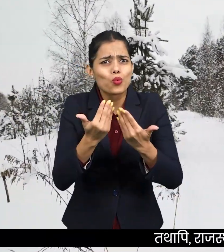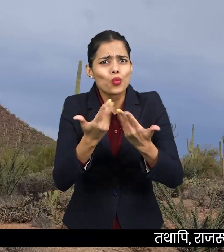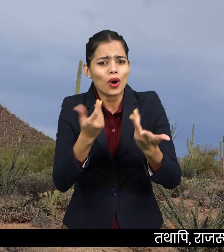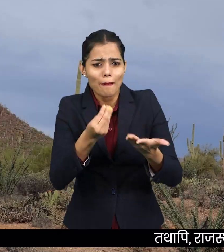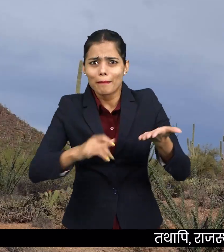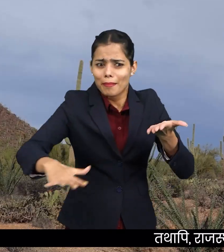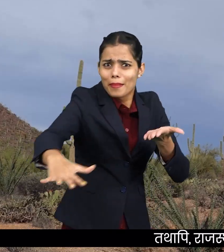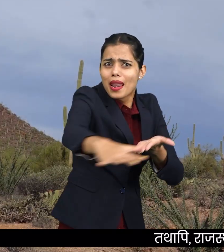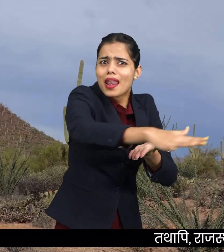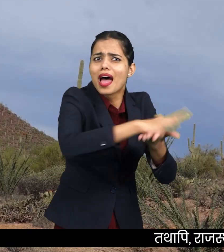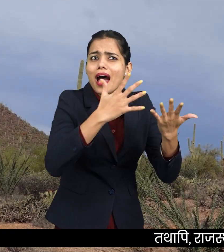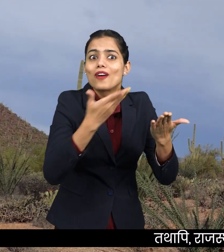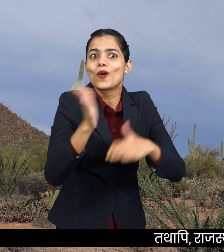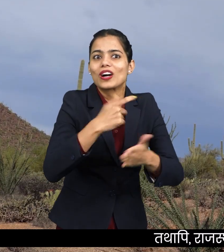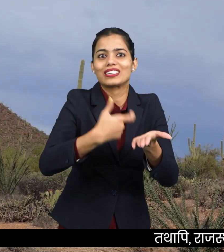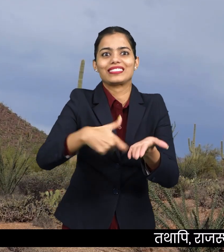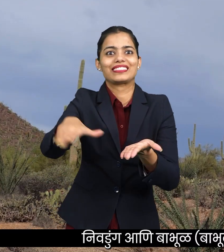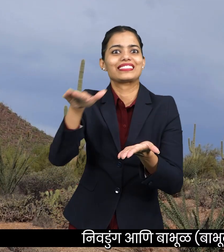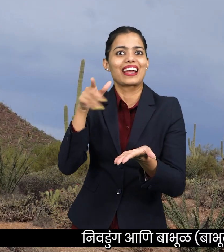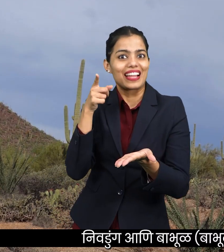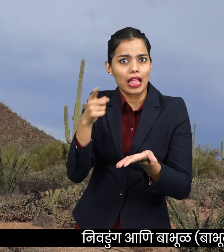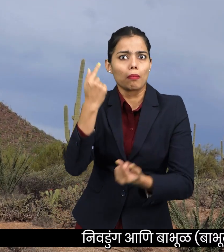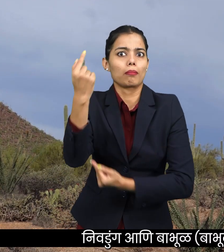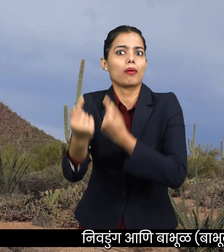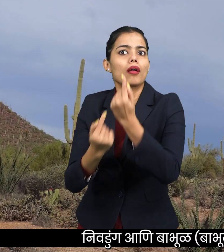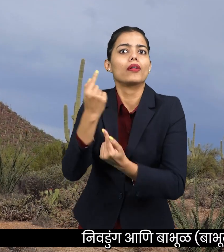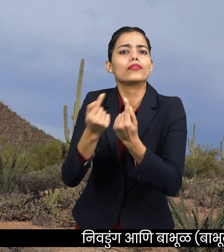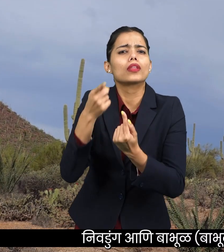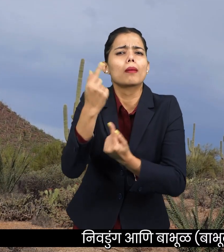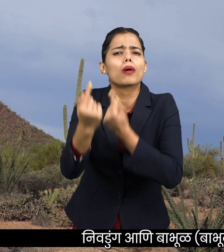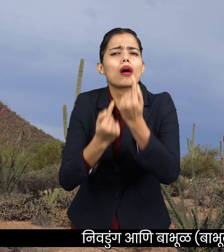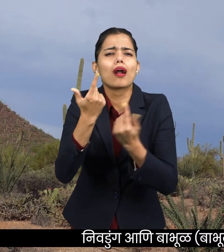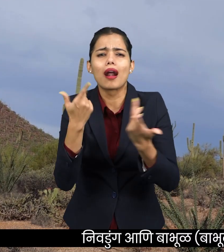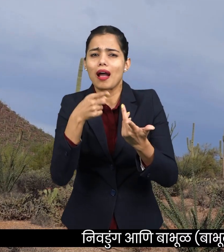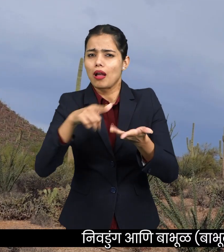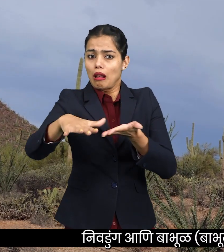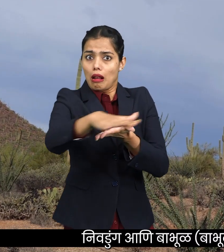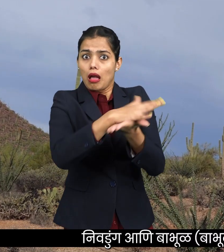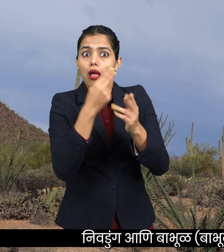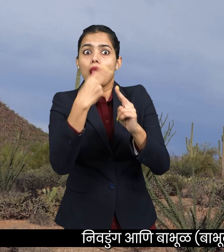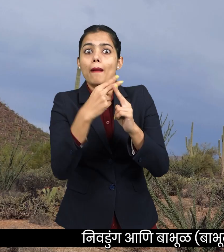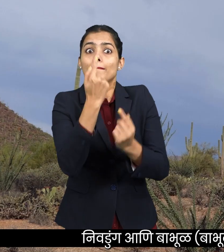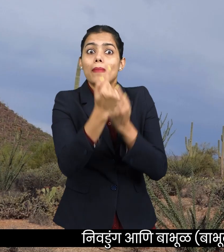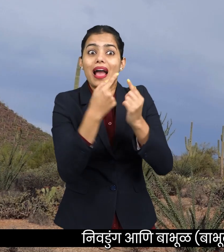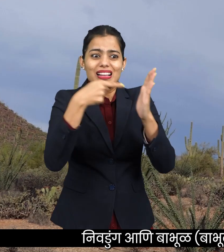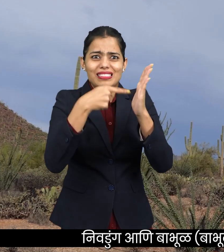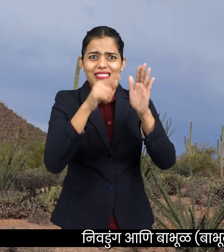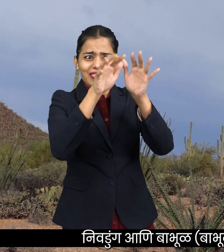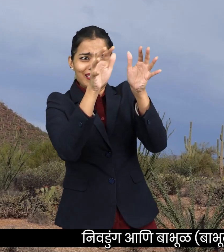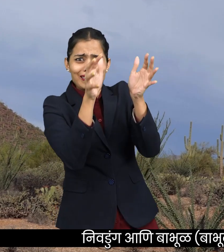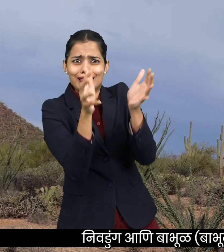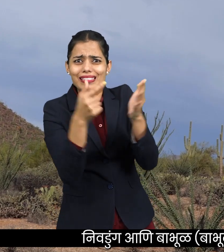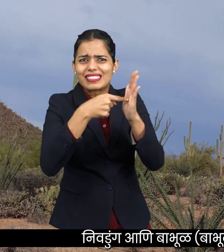तथापि राजस्थानाच्या वाळवंटात निवडुंग आणि बाभूळ सारख्या वनस्पती आढळतात.